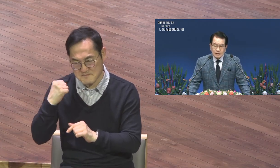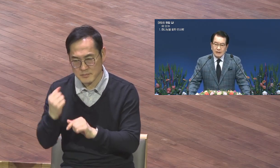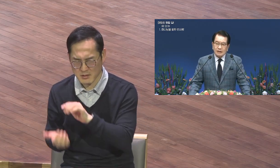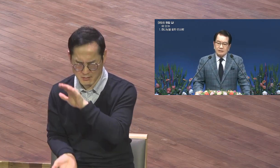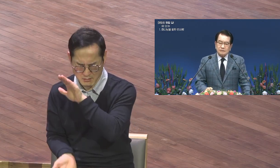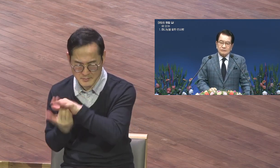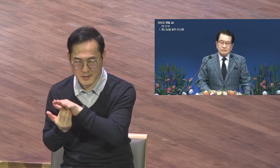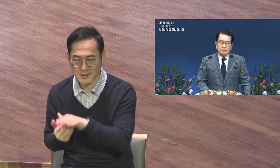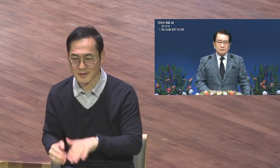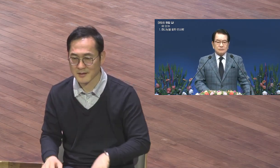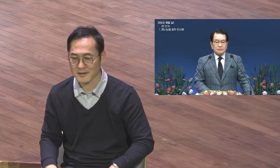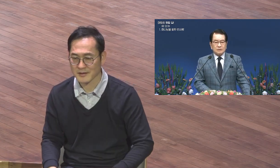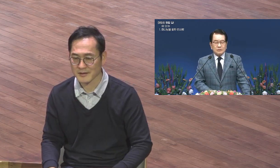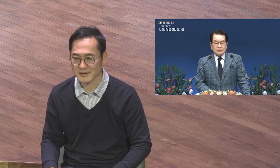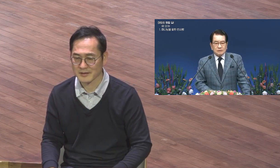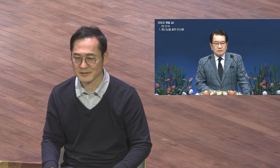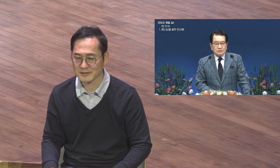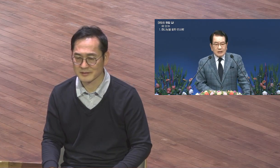그러니까